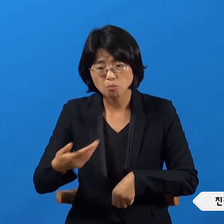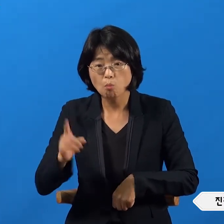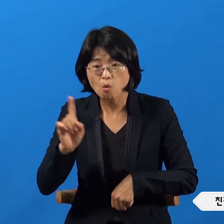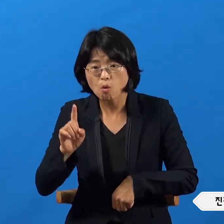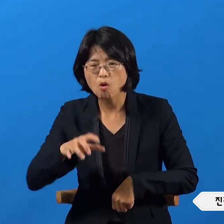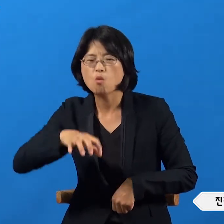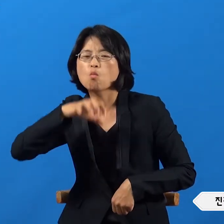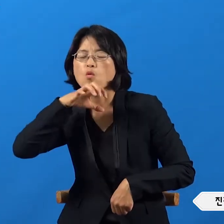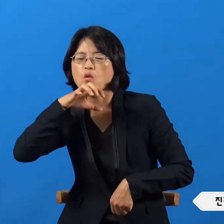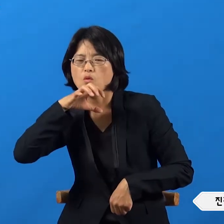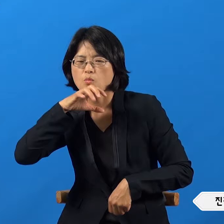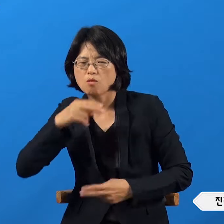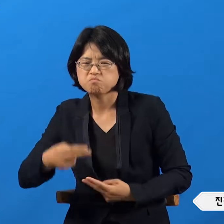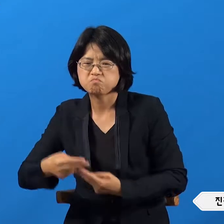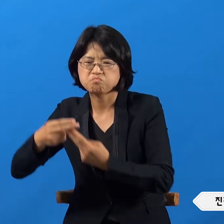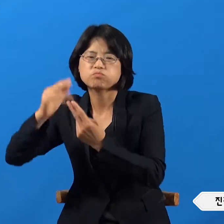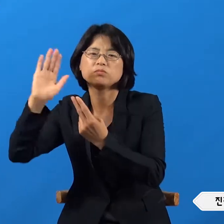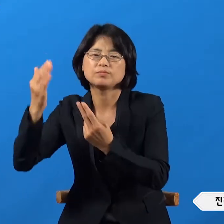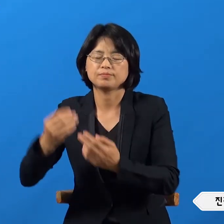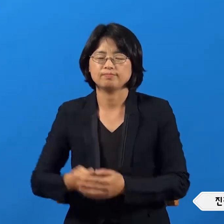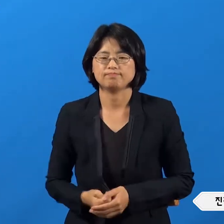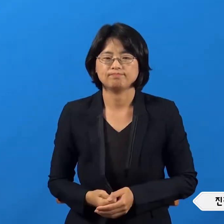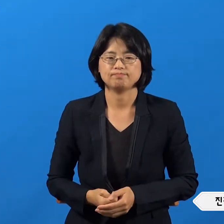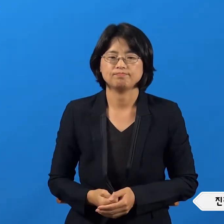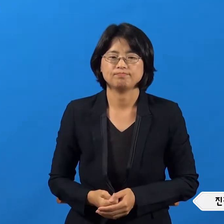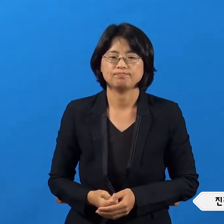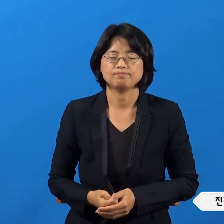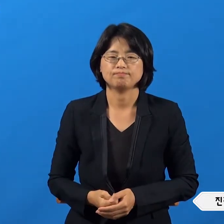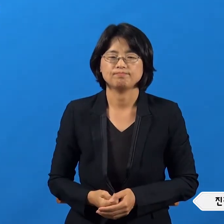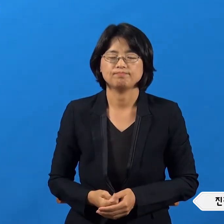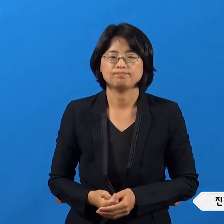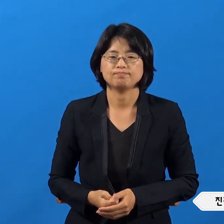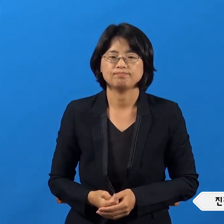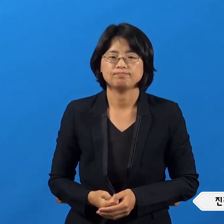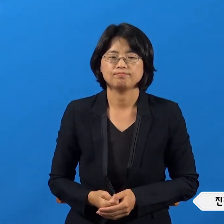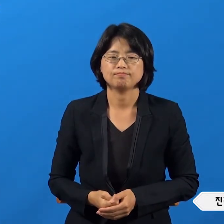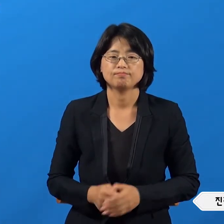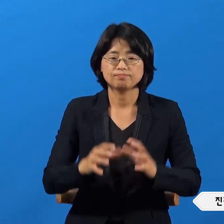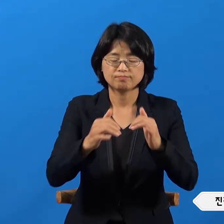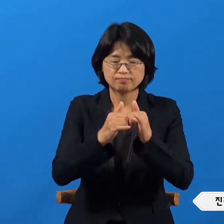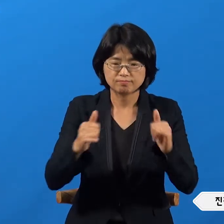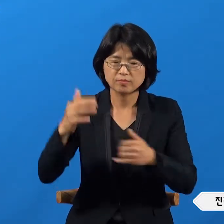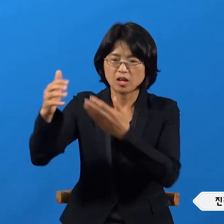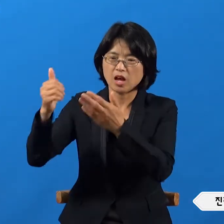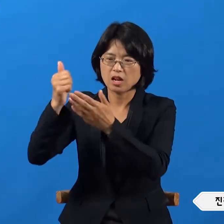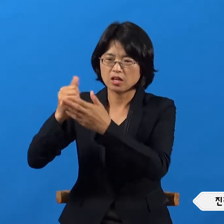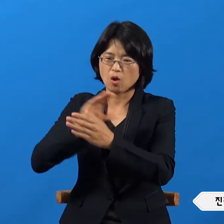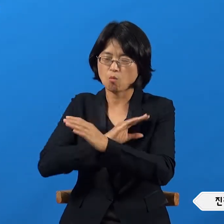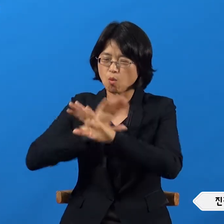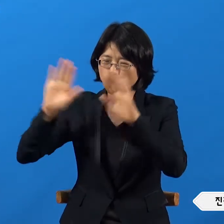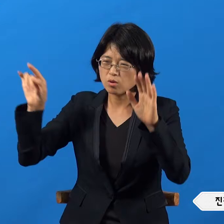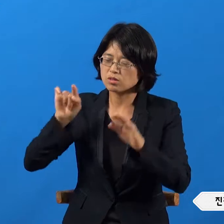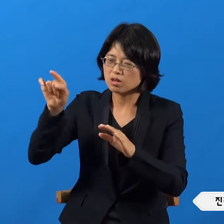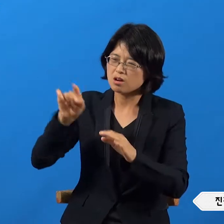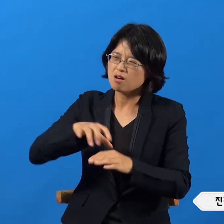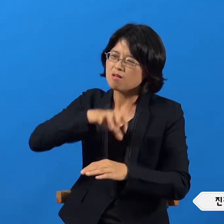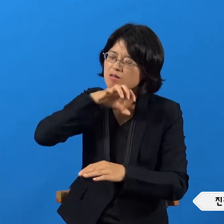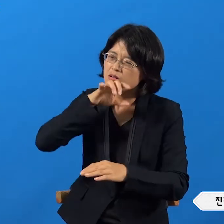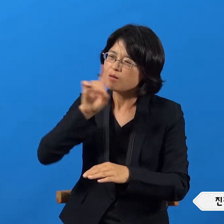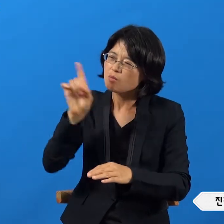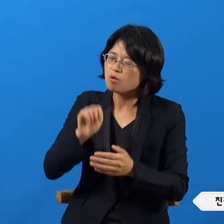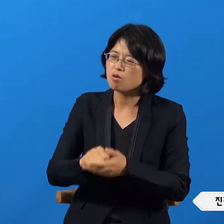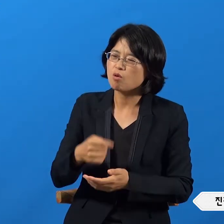5절 말씀입니다. 백성이 하나님과 모세를 향하여 원망하되 어찌하여 우리를 애굽에서 인도해 내어